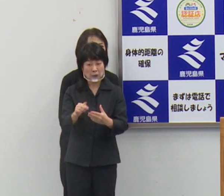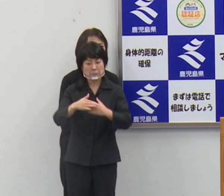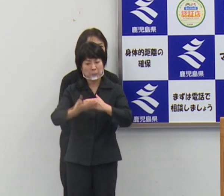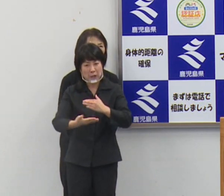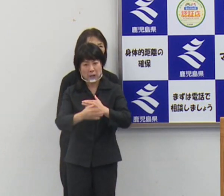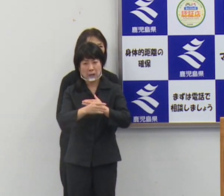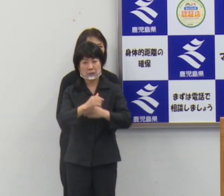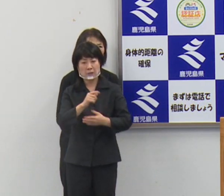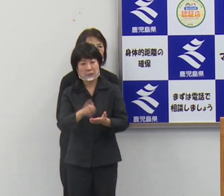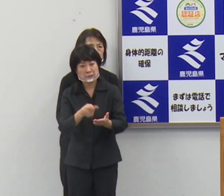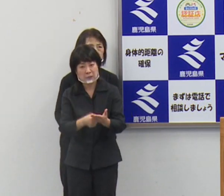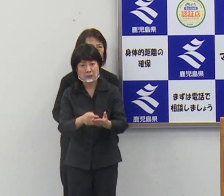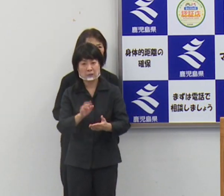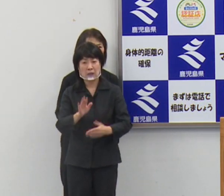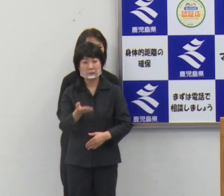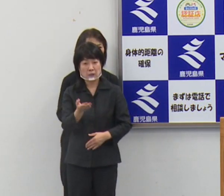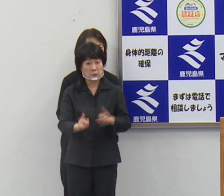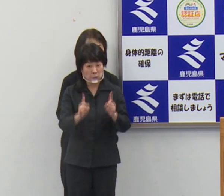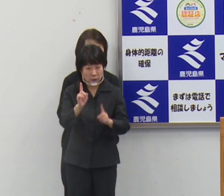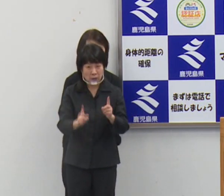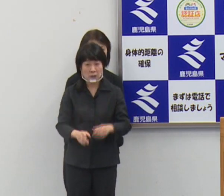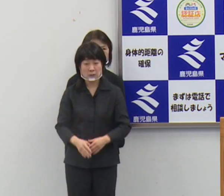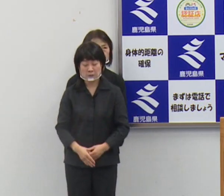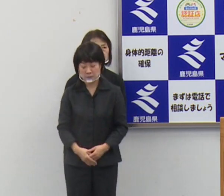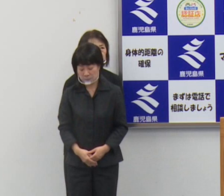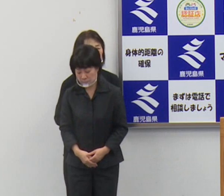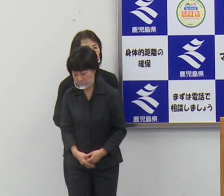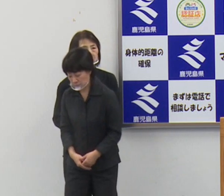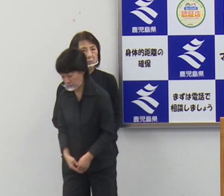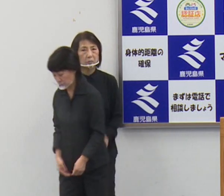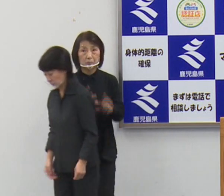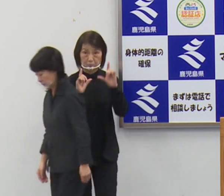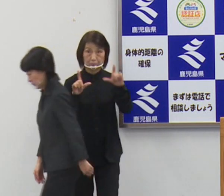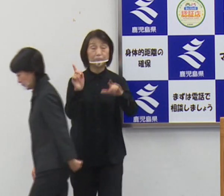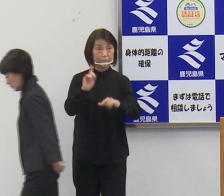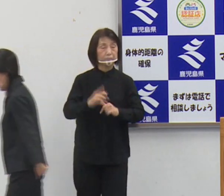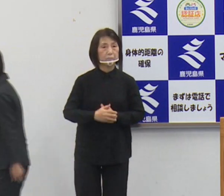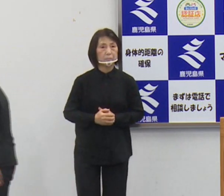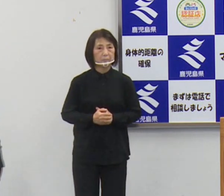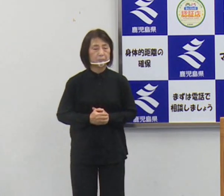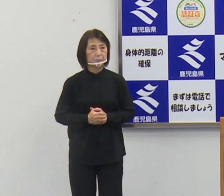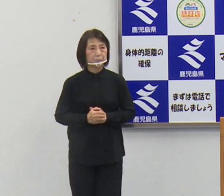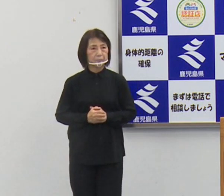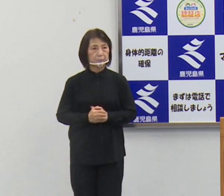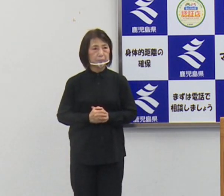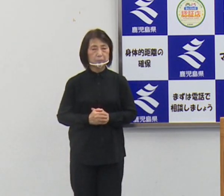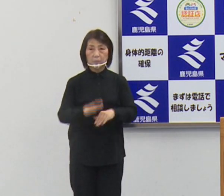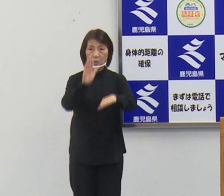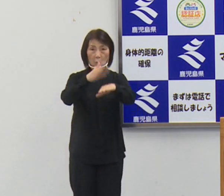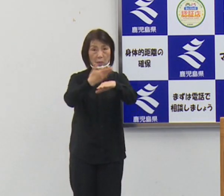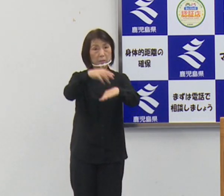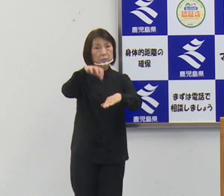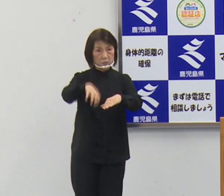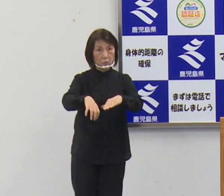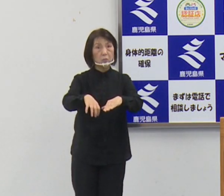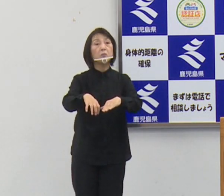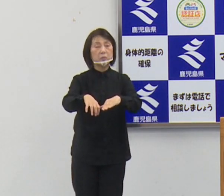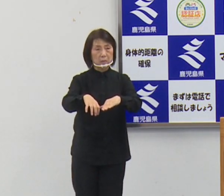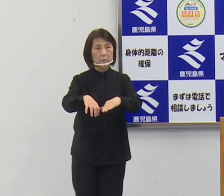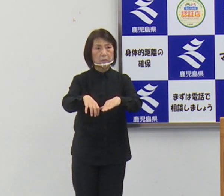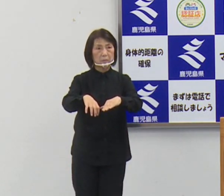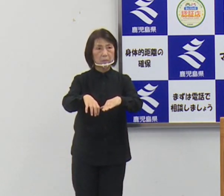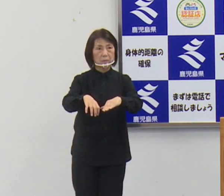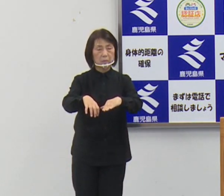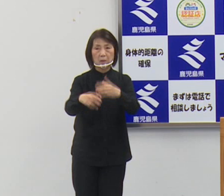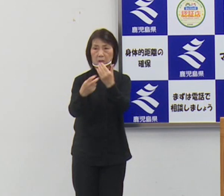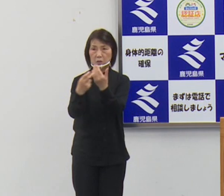足りない部分があったかどうかという点についてはいかがでしょうか。 それぞれ の保健所の方とかで、あるいは